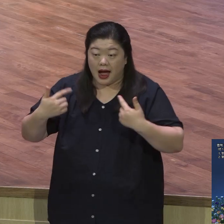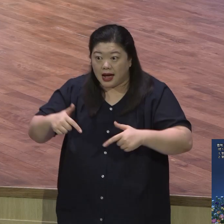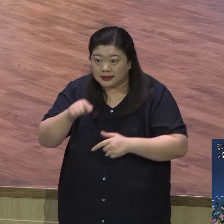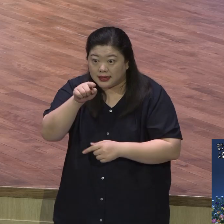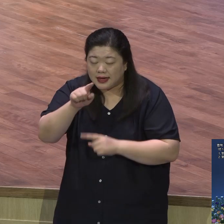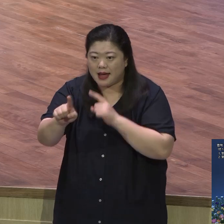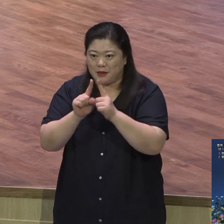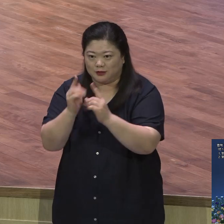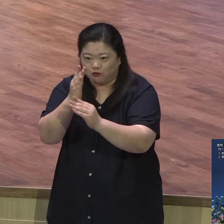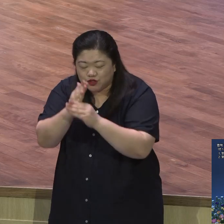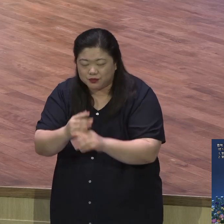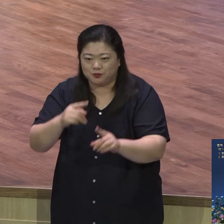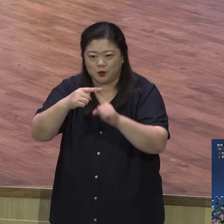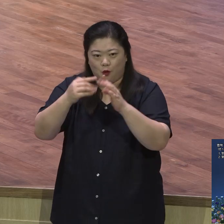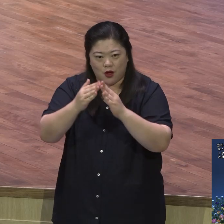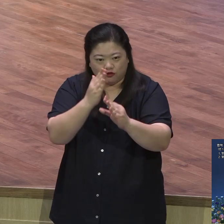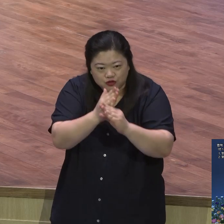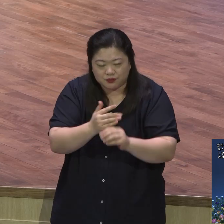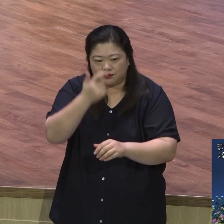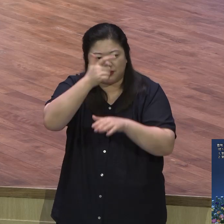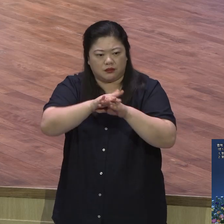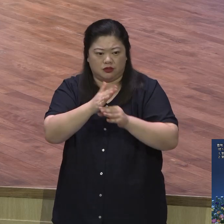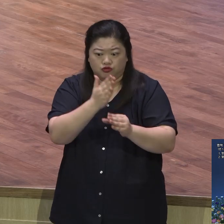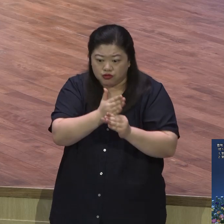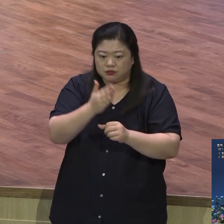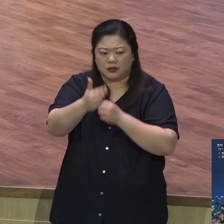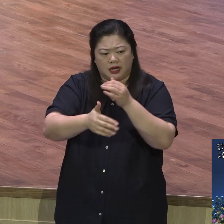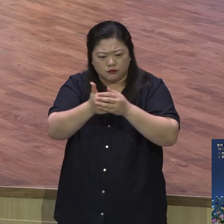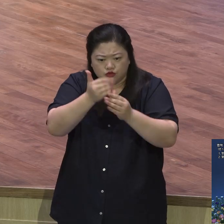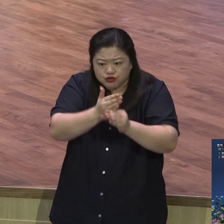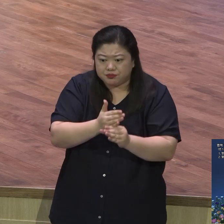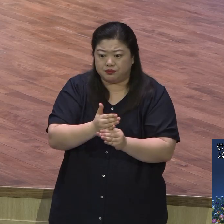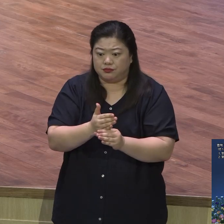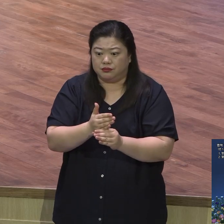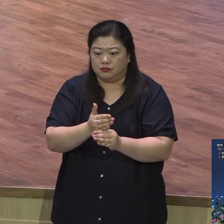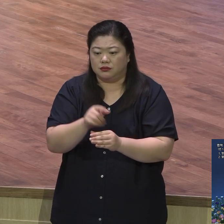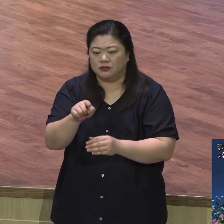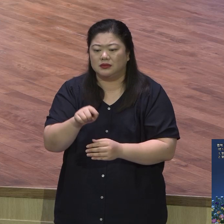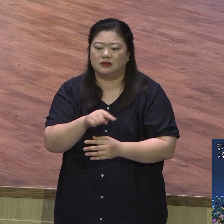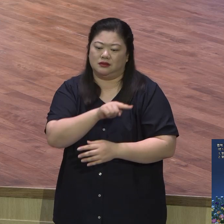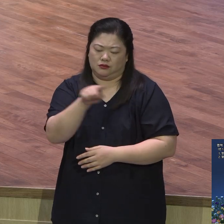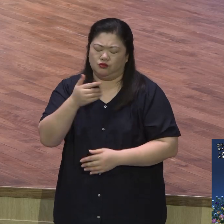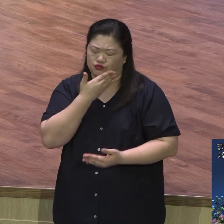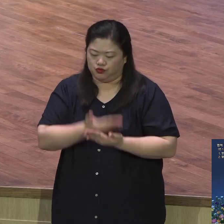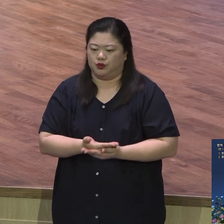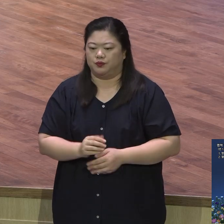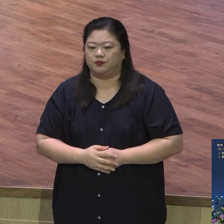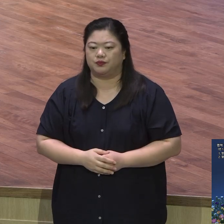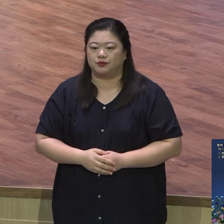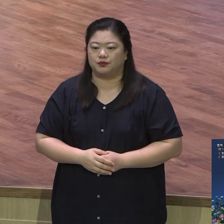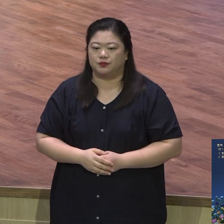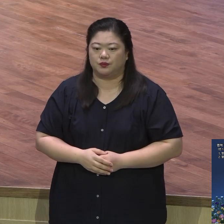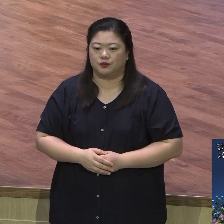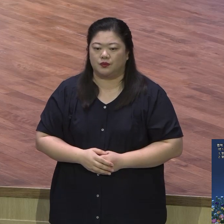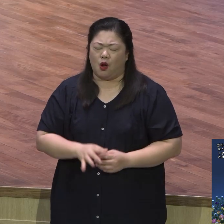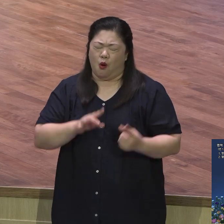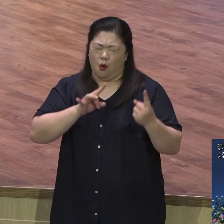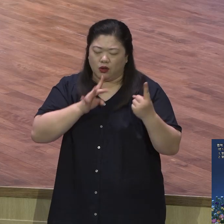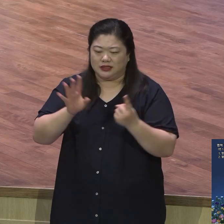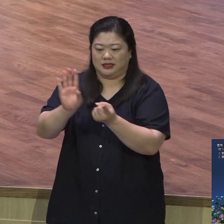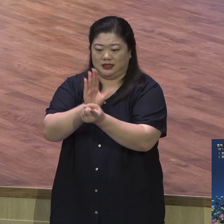교회 중심, 아멘 예배 중심 이것이 다 되어있어요 이 사모직 오직